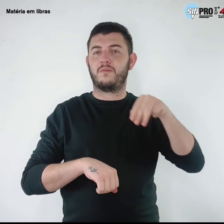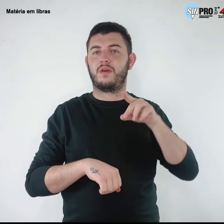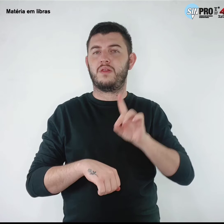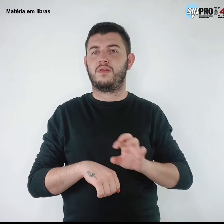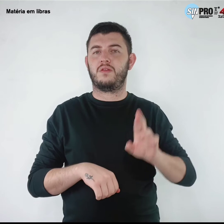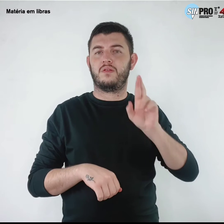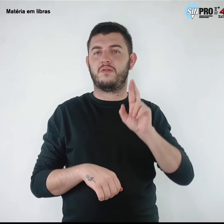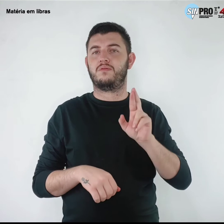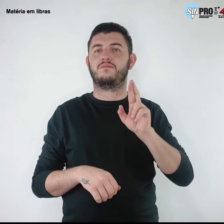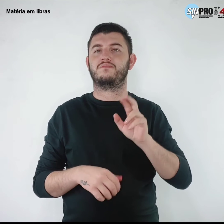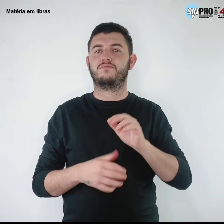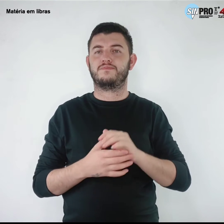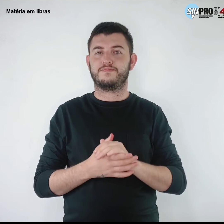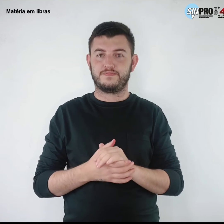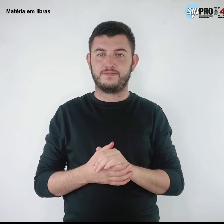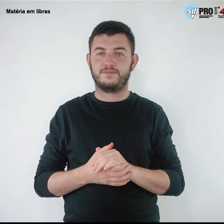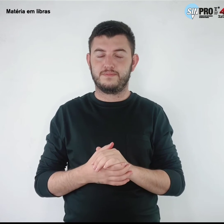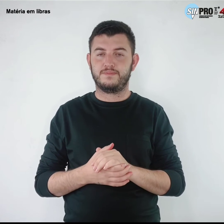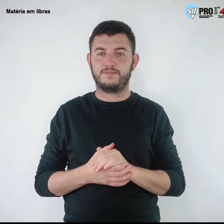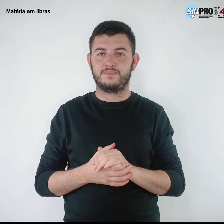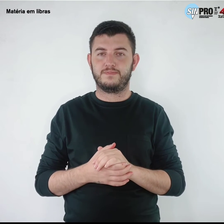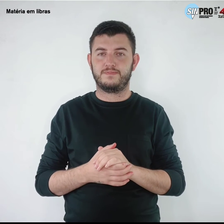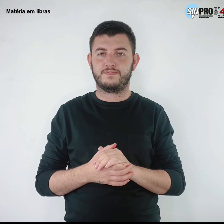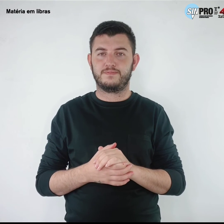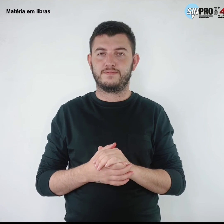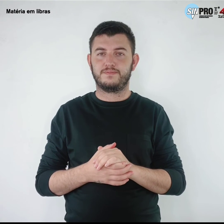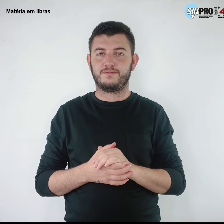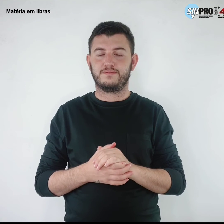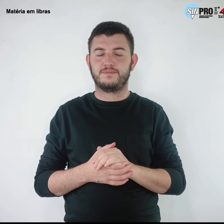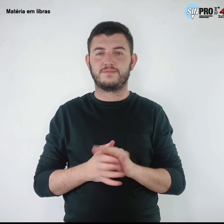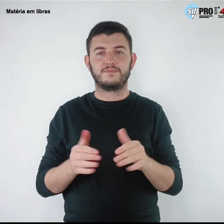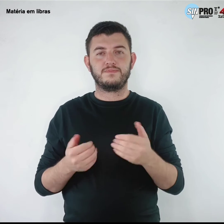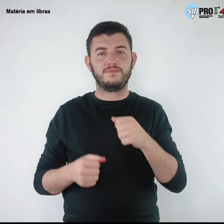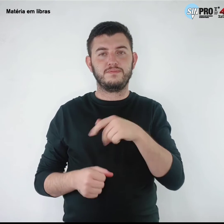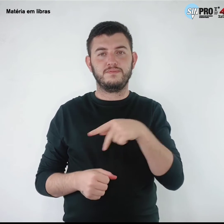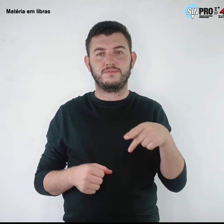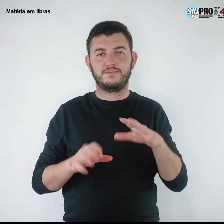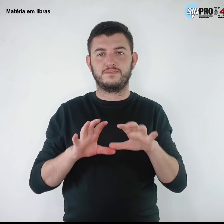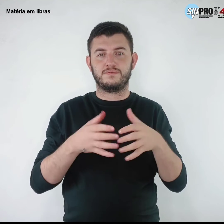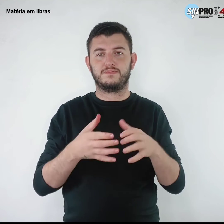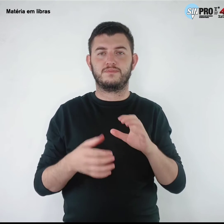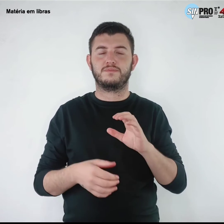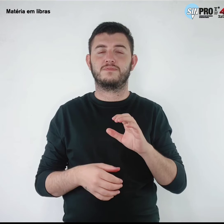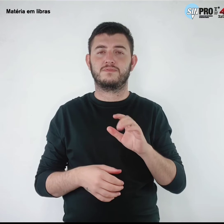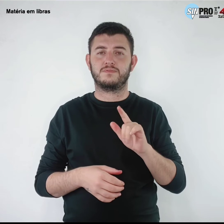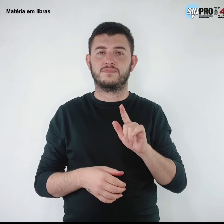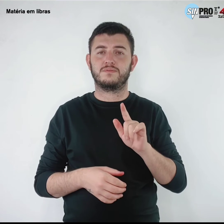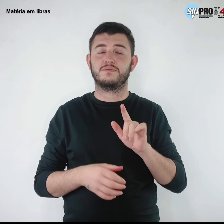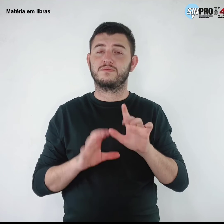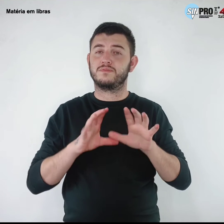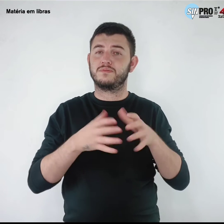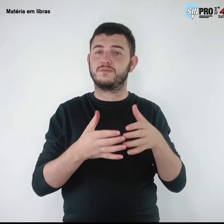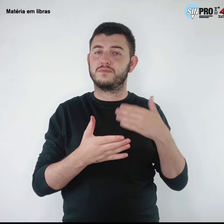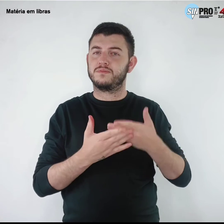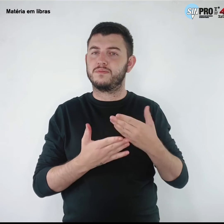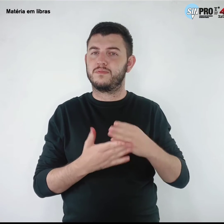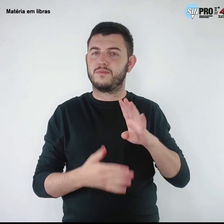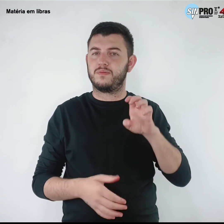mestres e doutores. Segundo a professora do coletivo Grupo de Estudos Bem